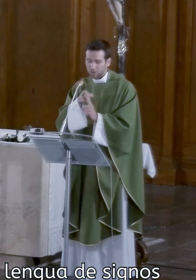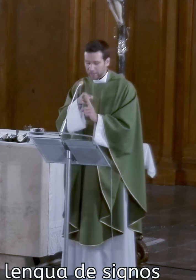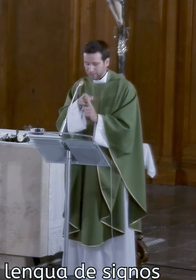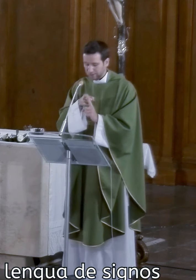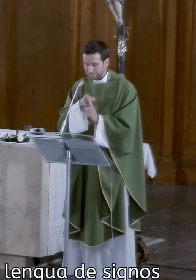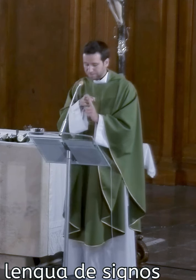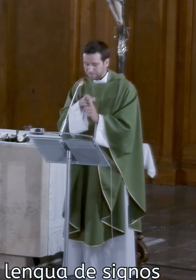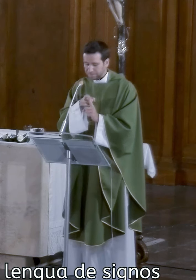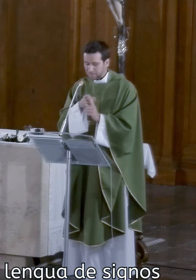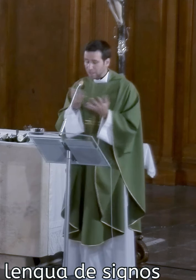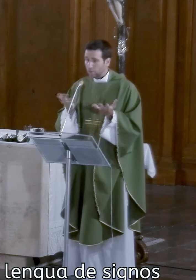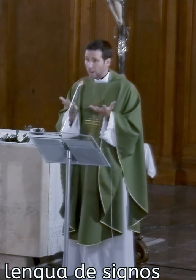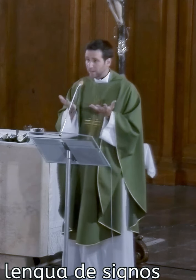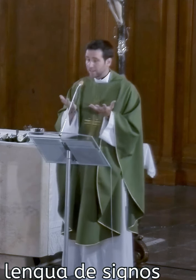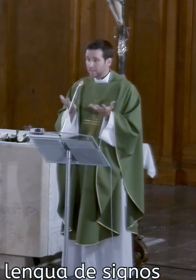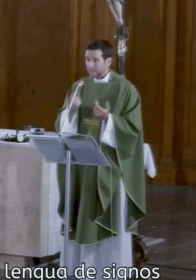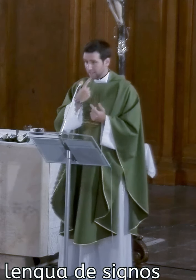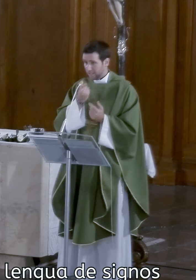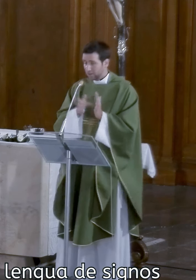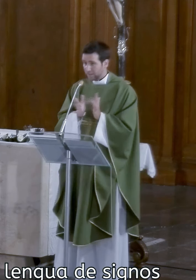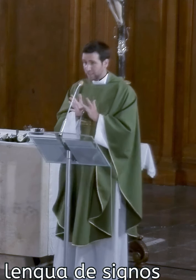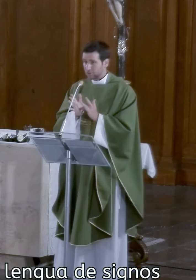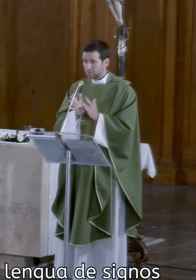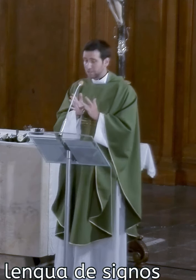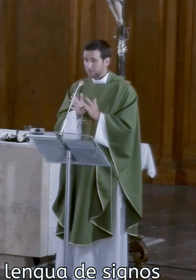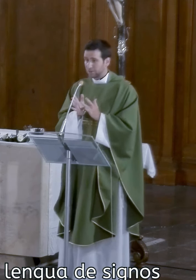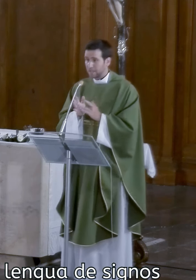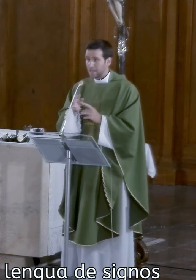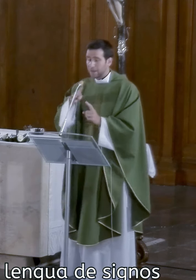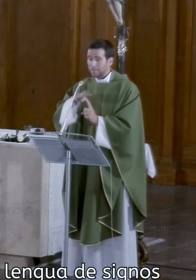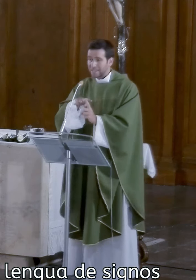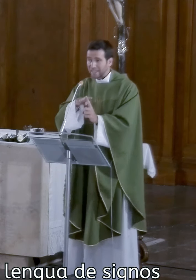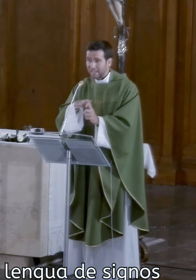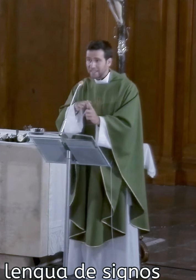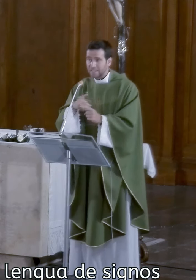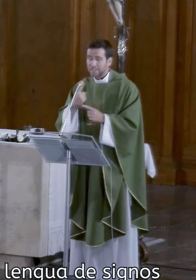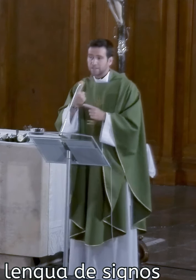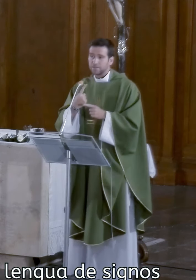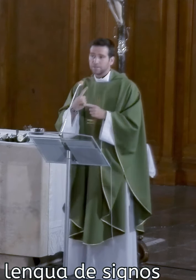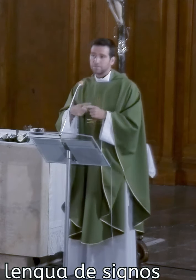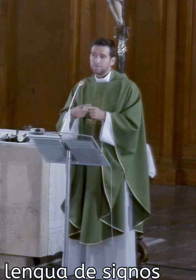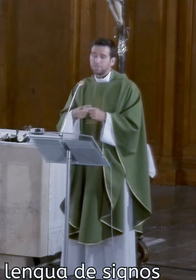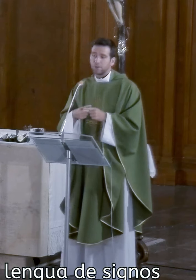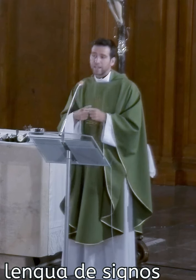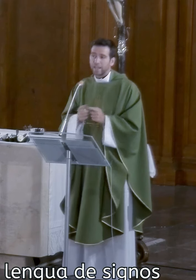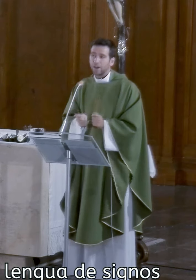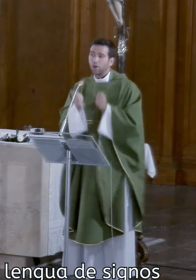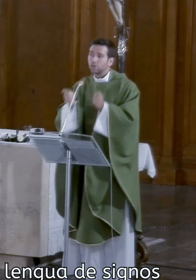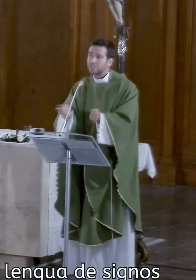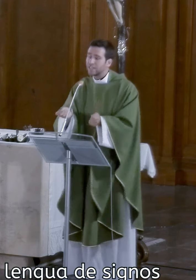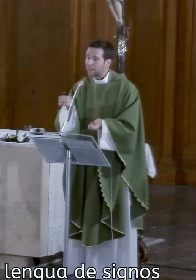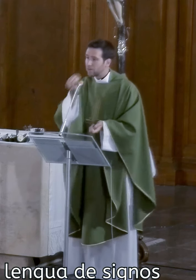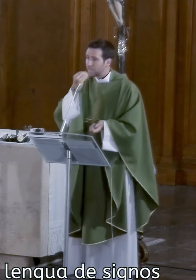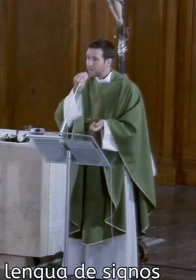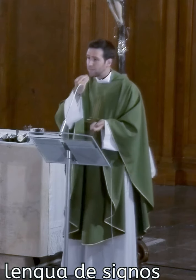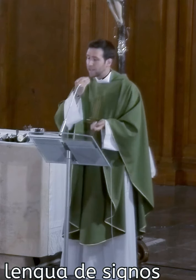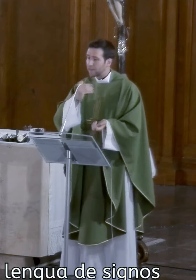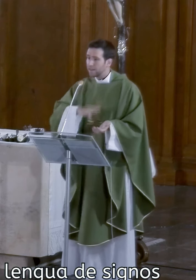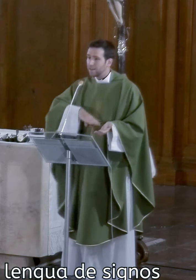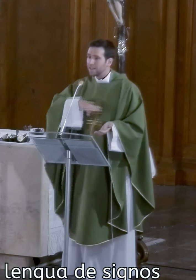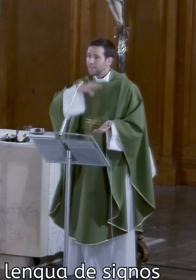interés concreto. ¿Cuál? Y lo dice Jesús mismo. Me seguís porque os he dado